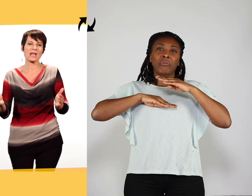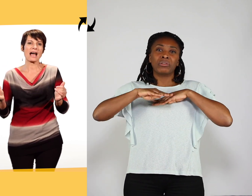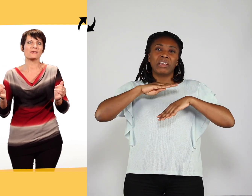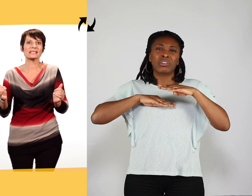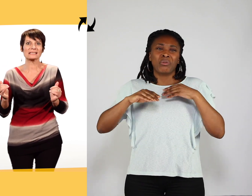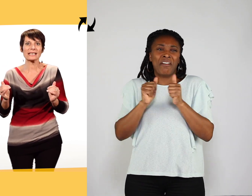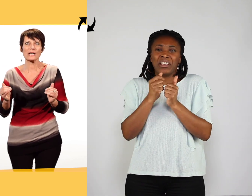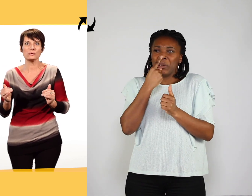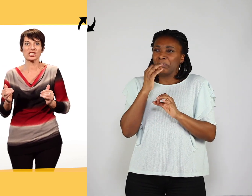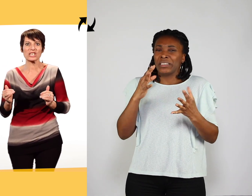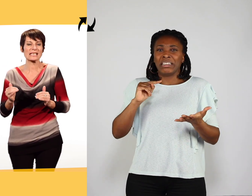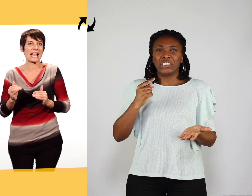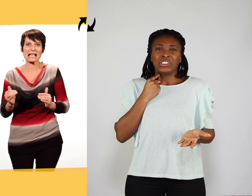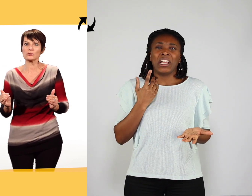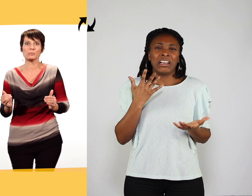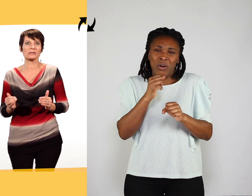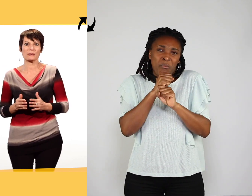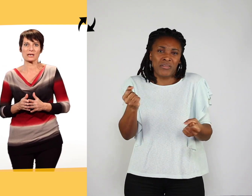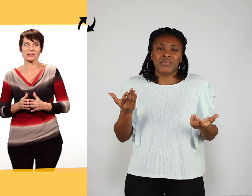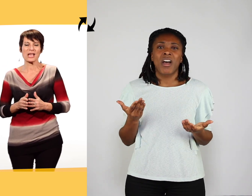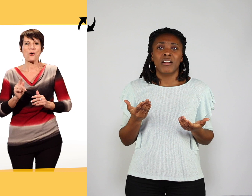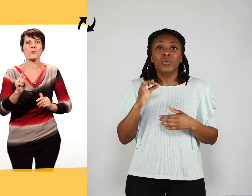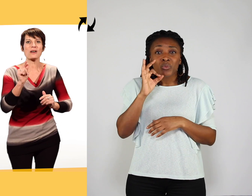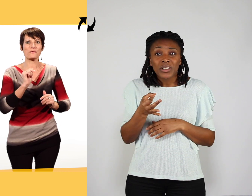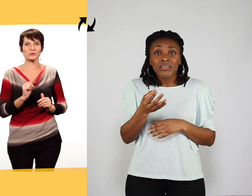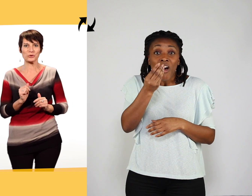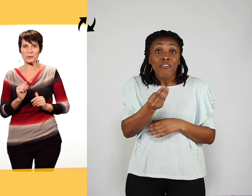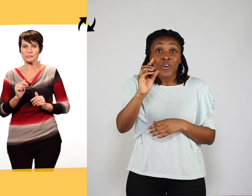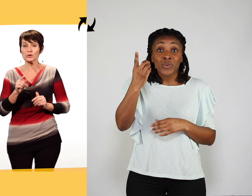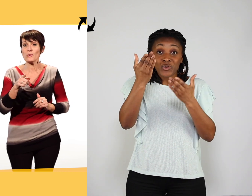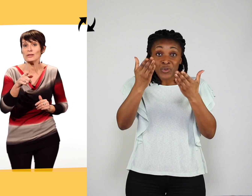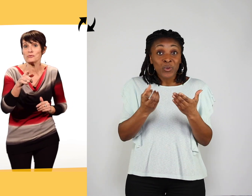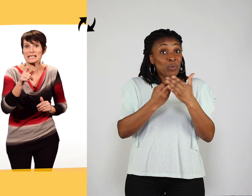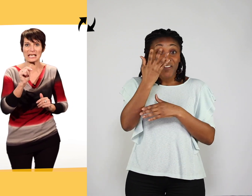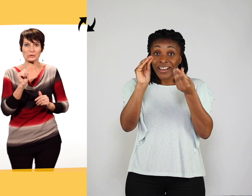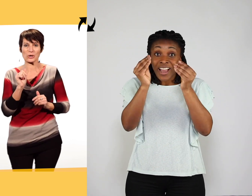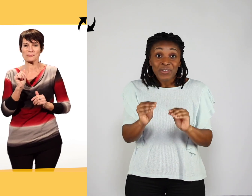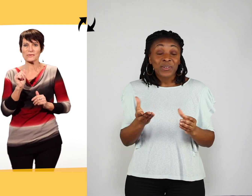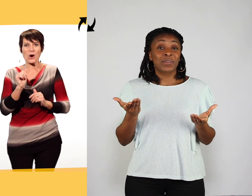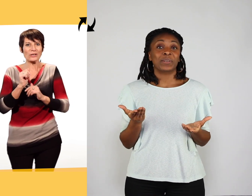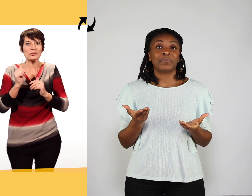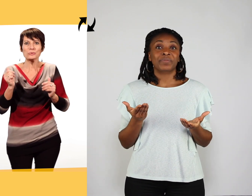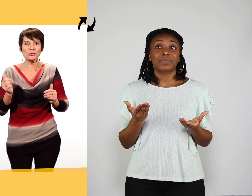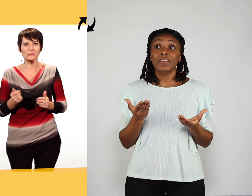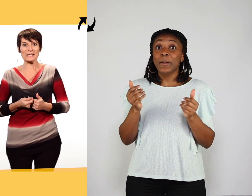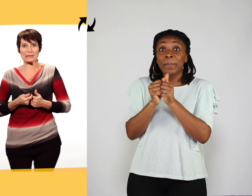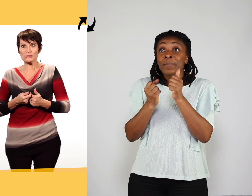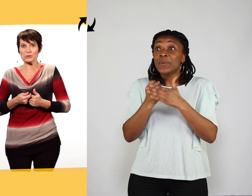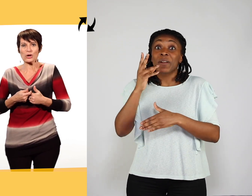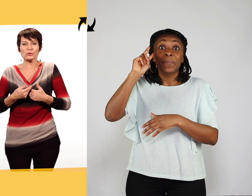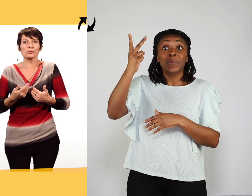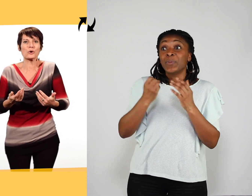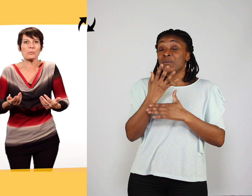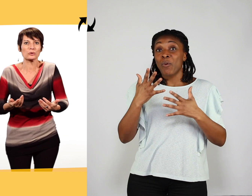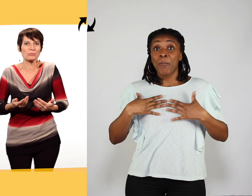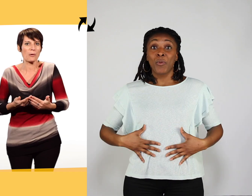frustration, avec cet arrière-goût d'échec insupportable. Oui, enfant de Dieu, tu es une nouvelle créature. En adoptant de nouvelles